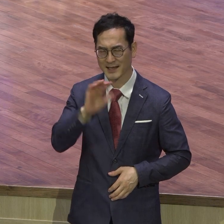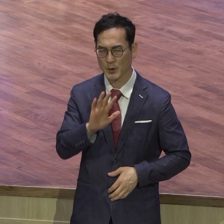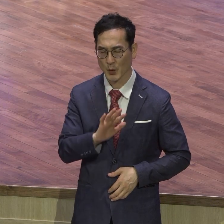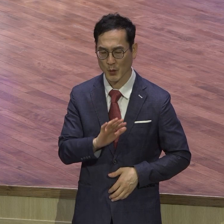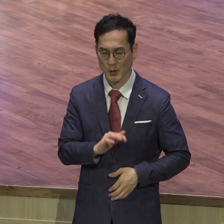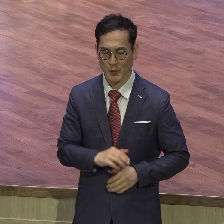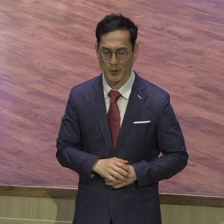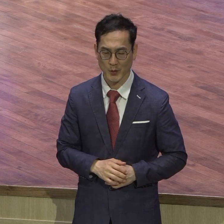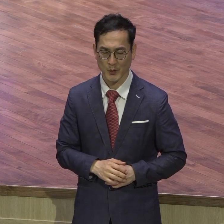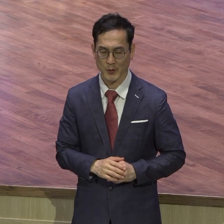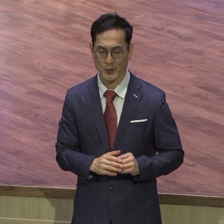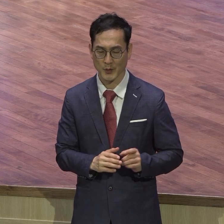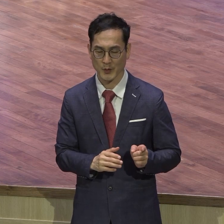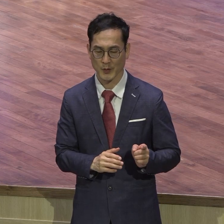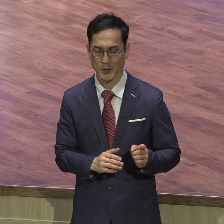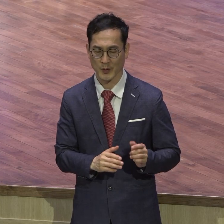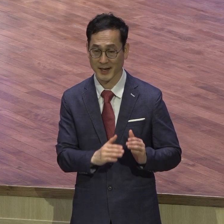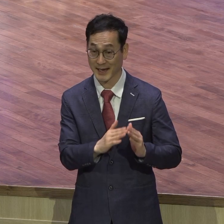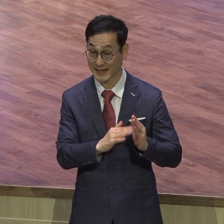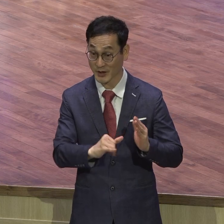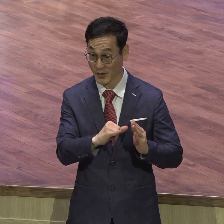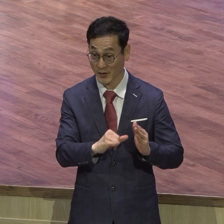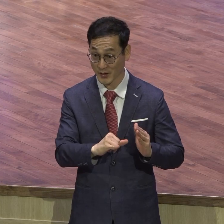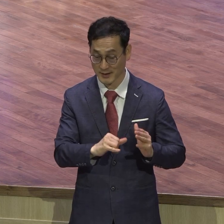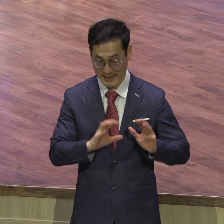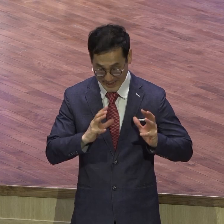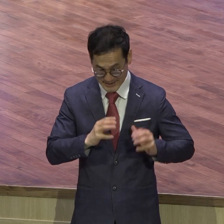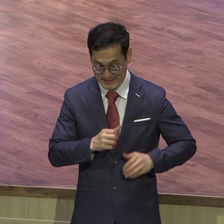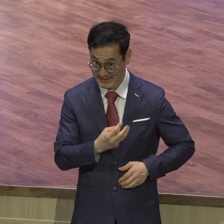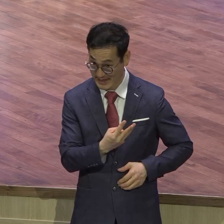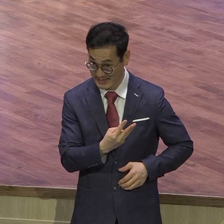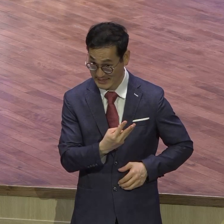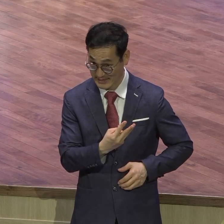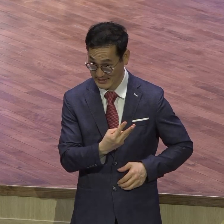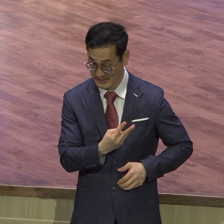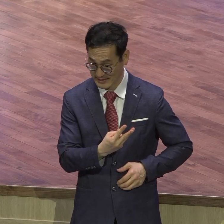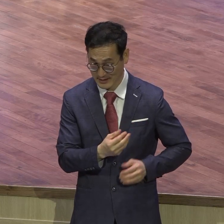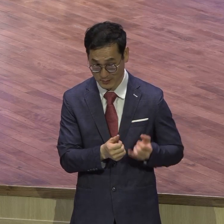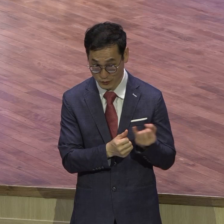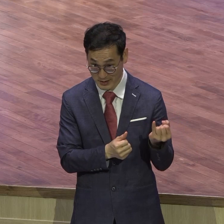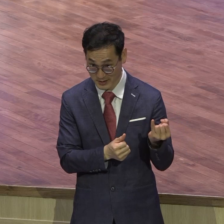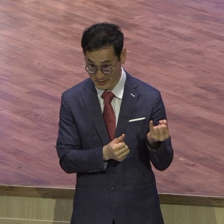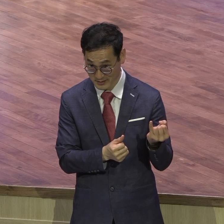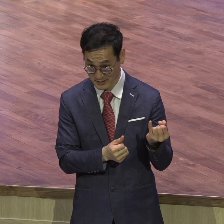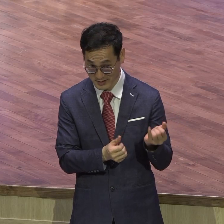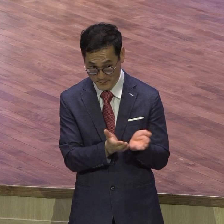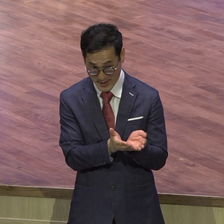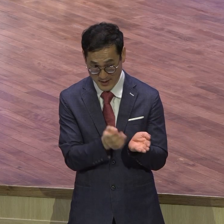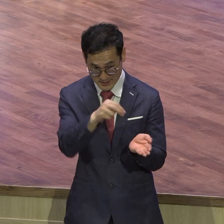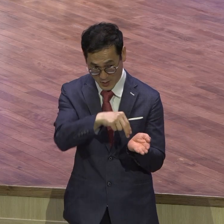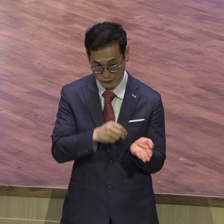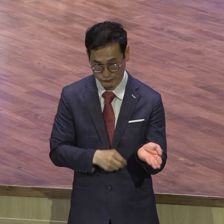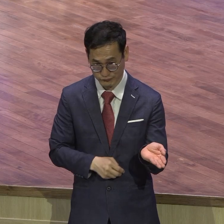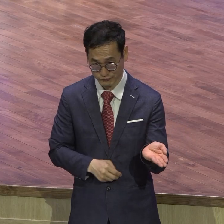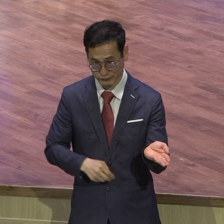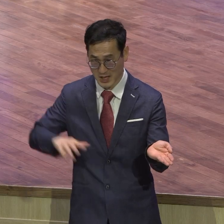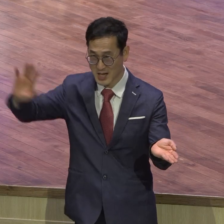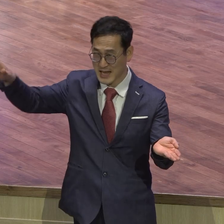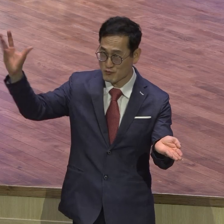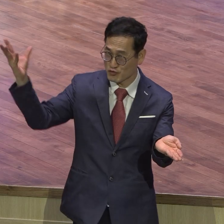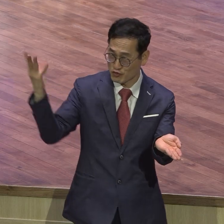가족이 아이 셋하고 부인하고 먼저 뱉어 하다가 택배 그냥 파슨대에 죽었어요